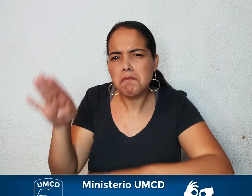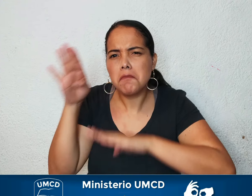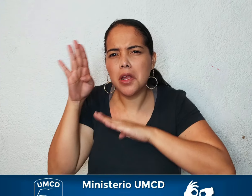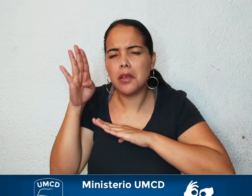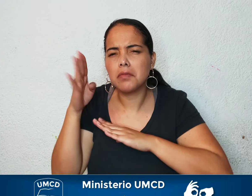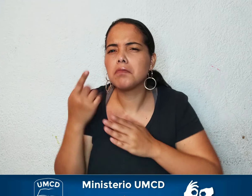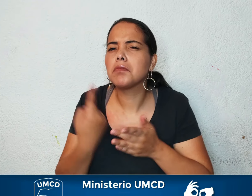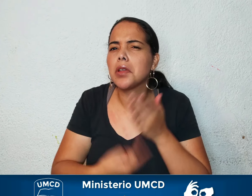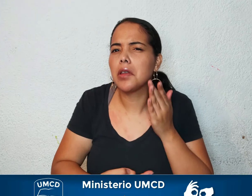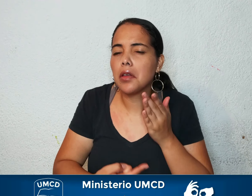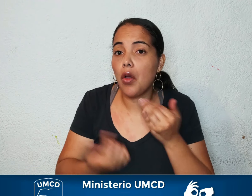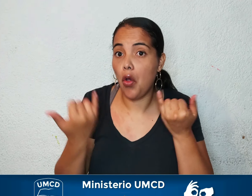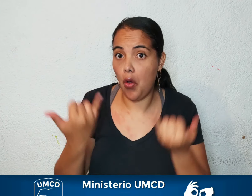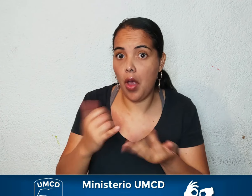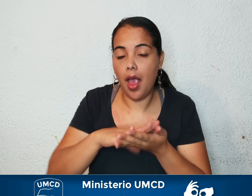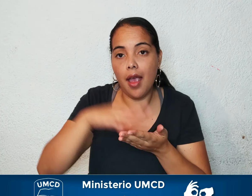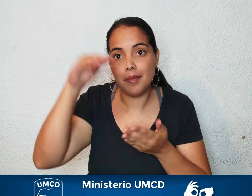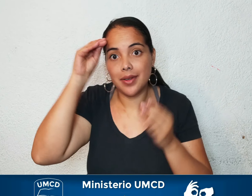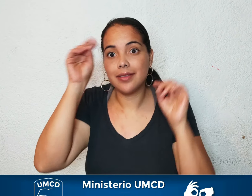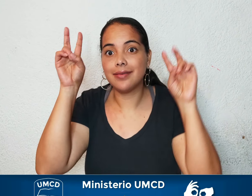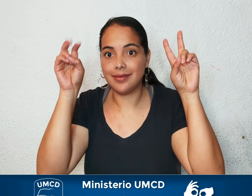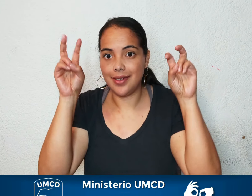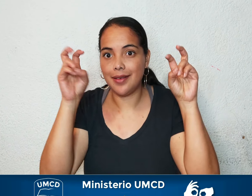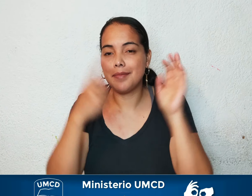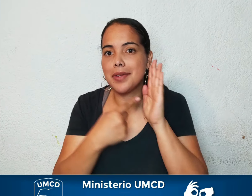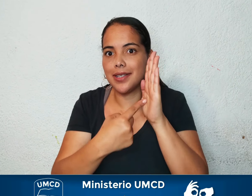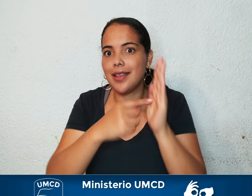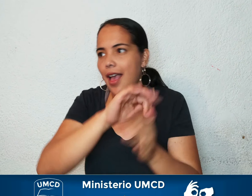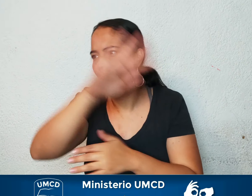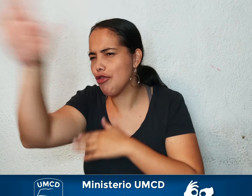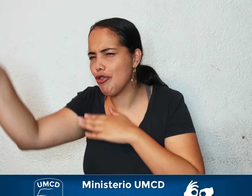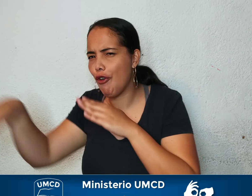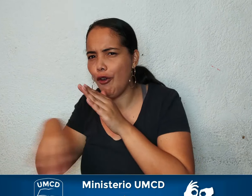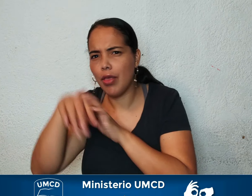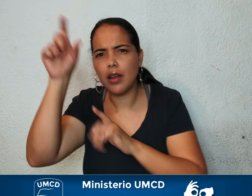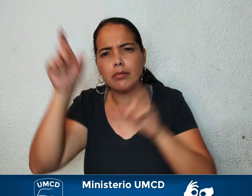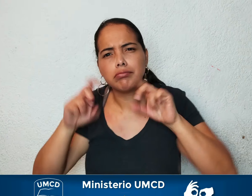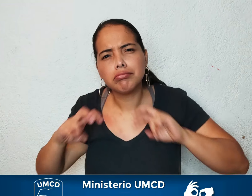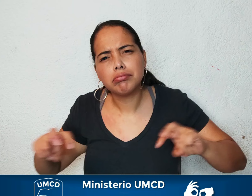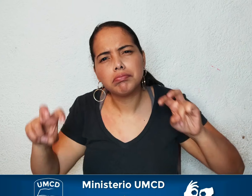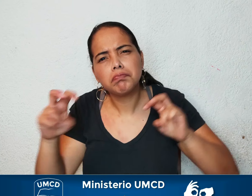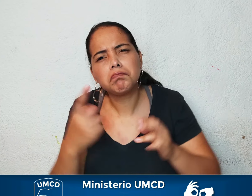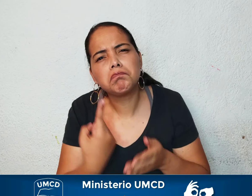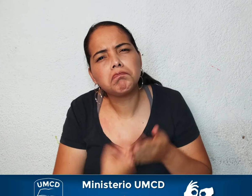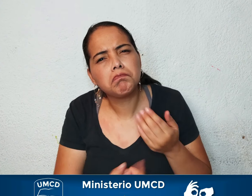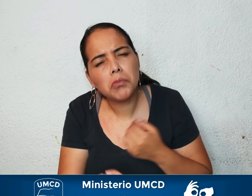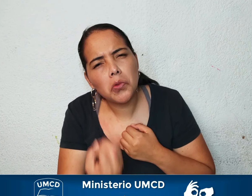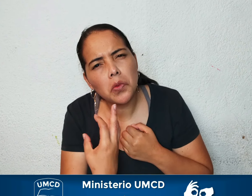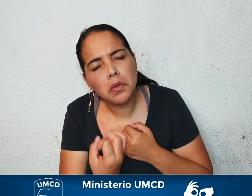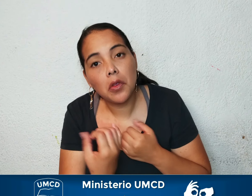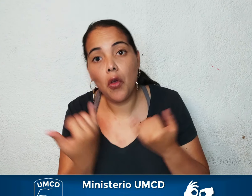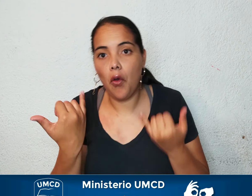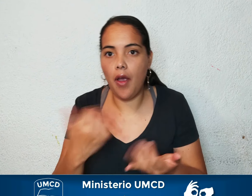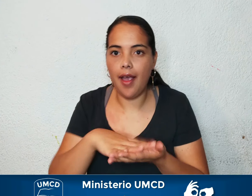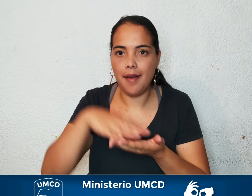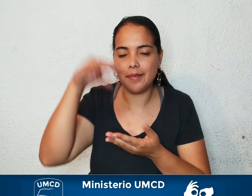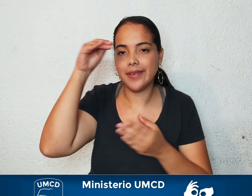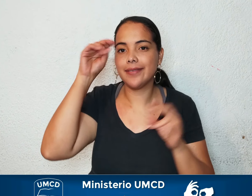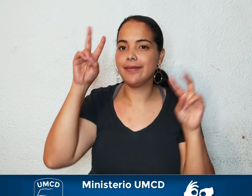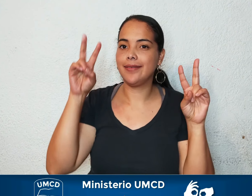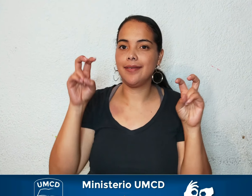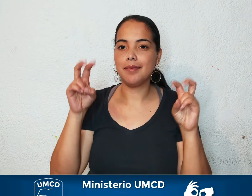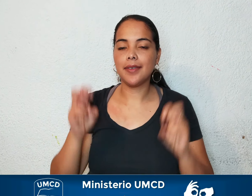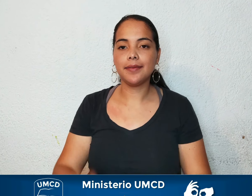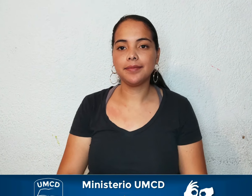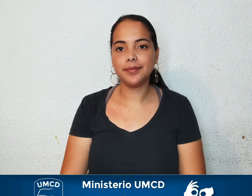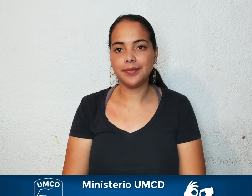de ese ofrecimiento que Jesús nos presenta a todas las personas. Es nuestra lección de día aquí en Un